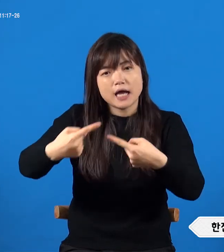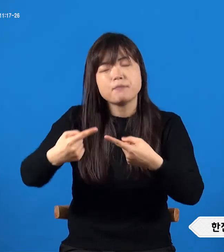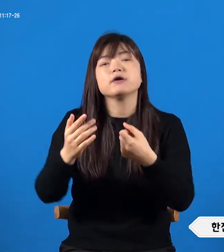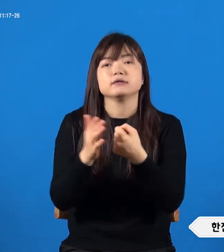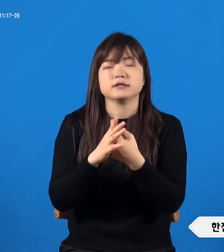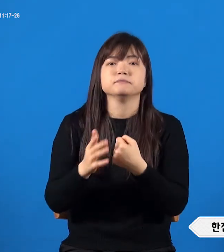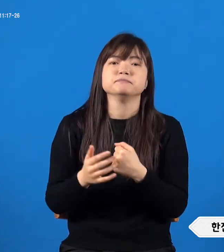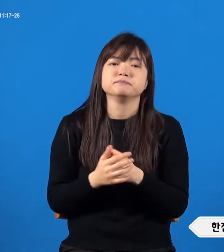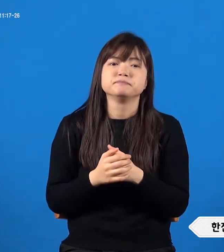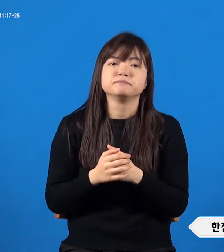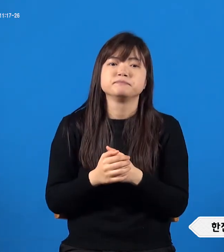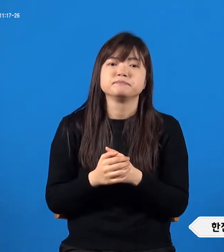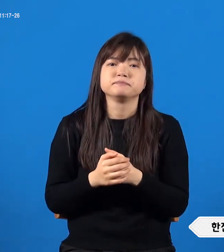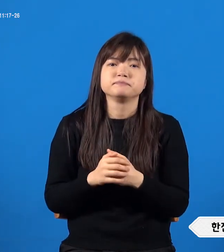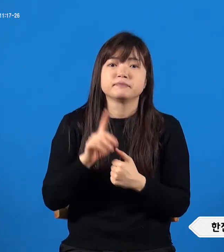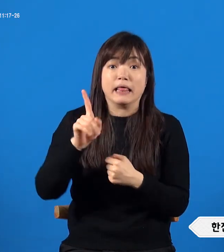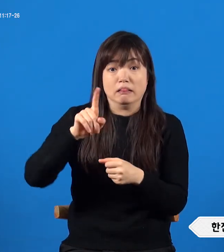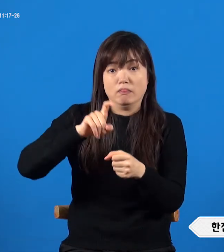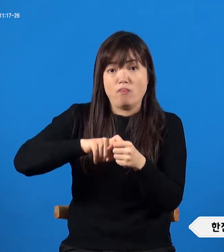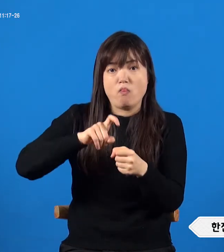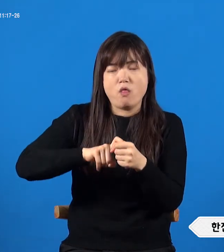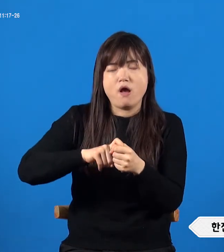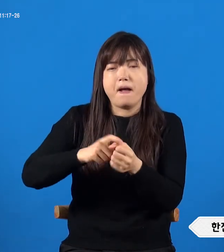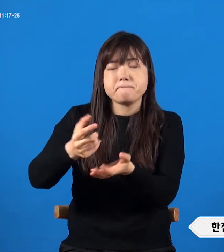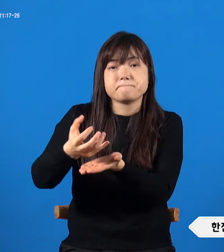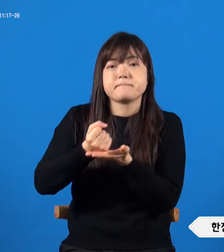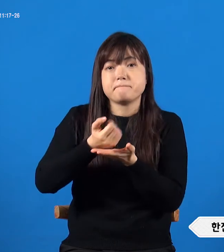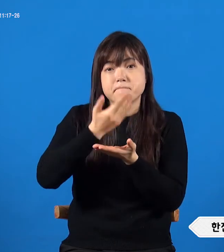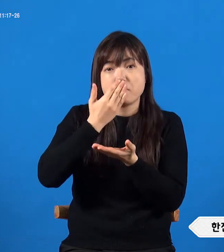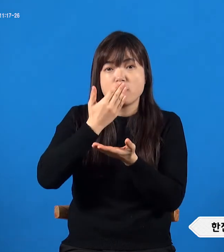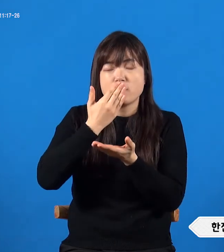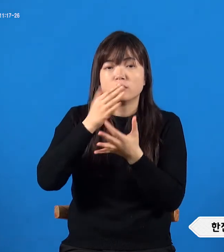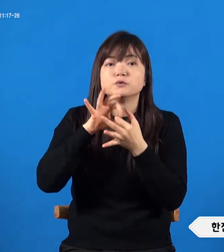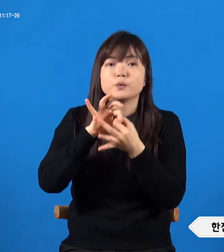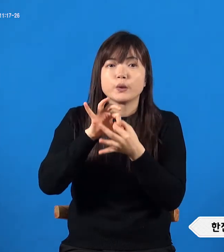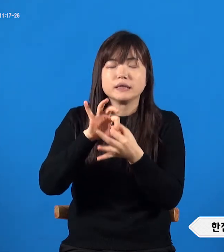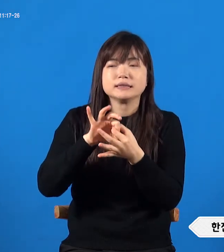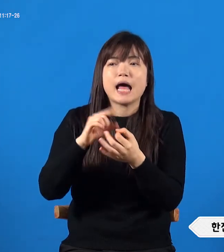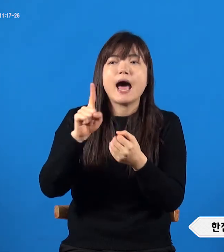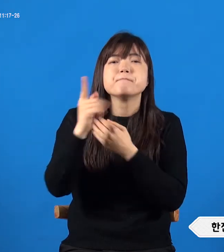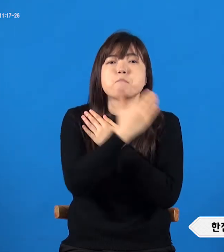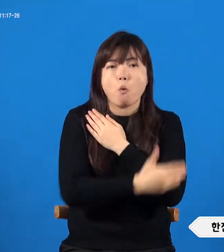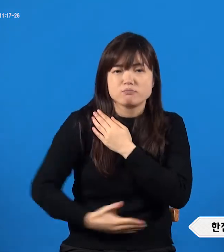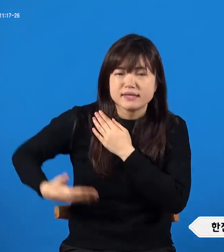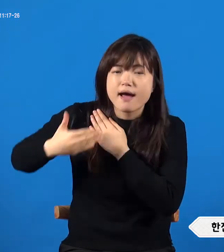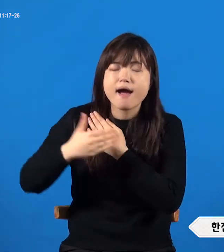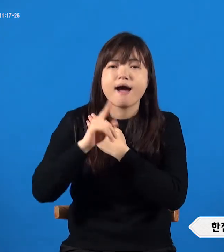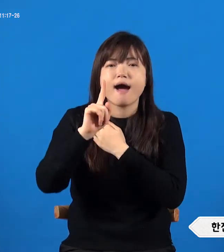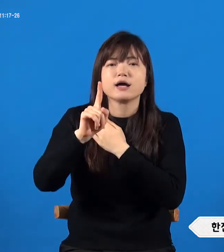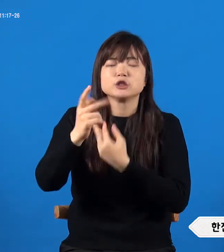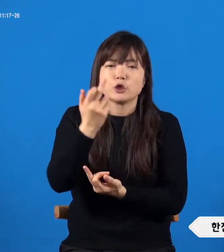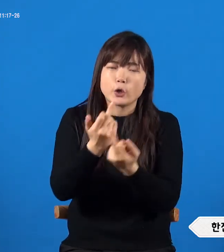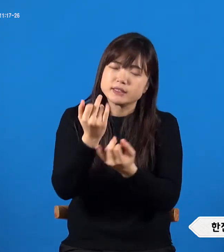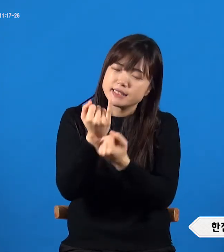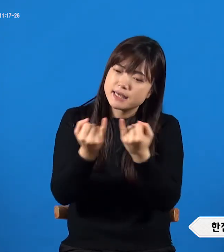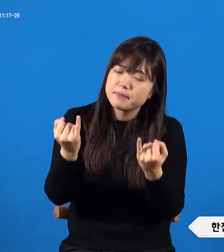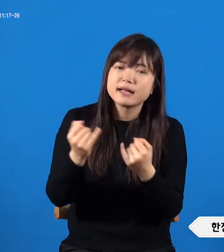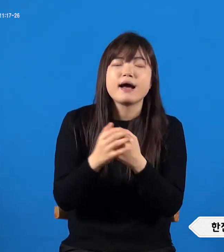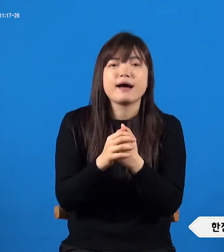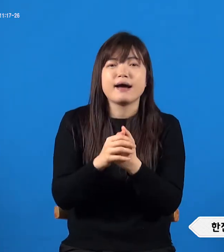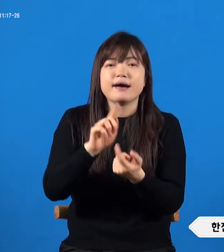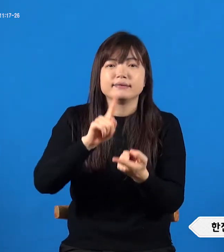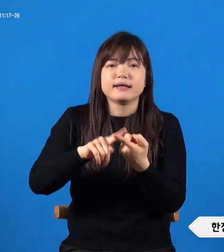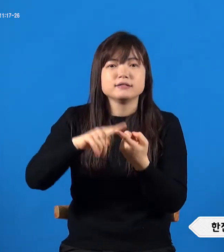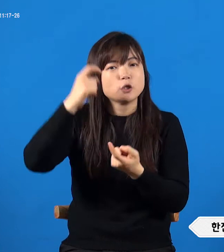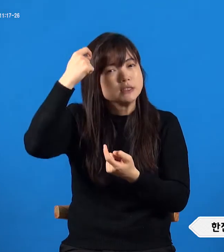때문에, 우리가 한 떡으로부터 받아 먹음으로 해서 우리는 한 몸이다, 한 형제 자매다